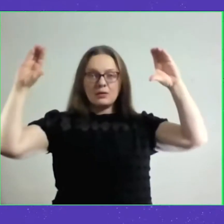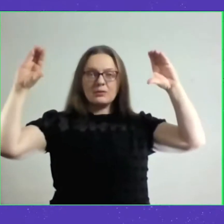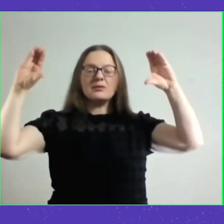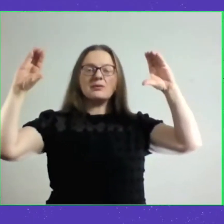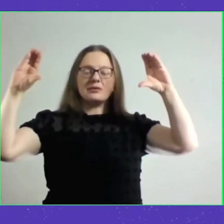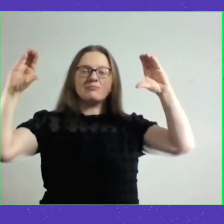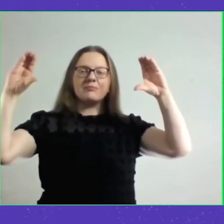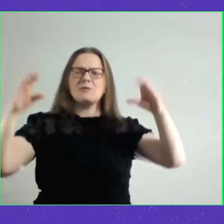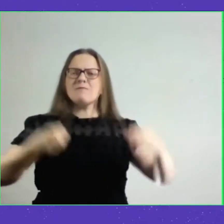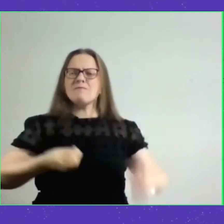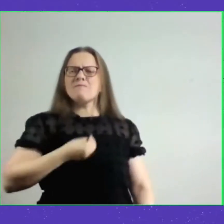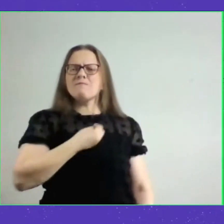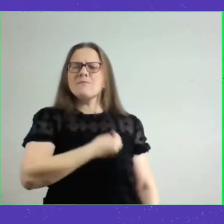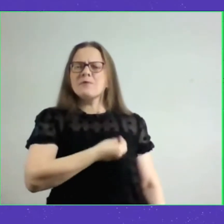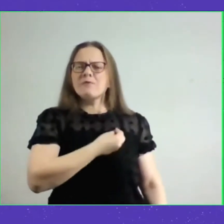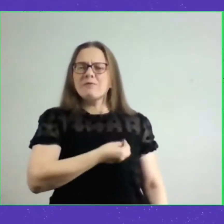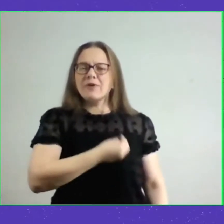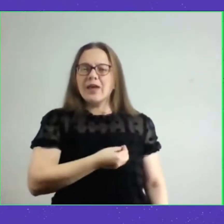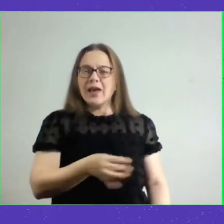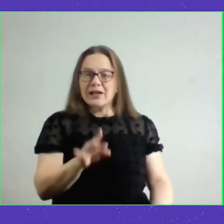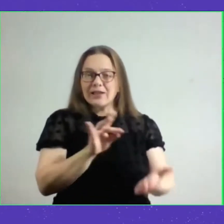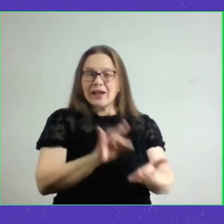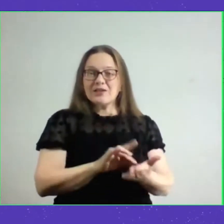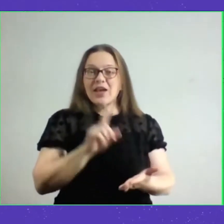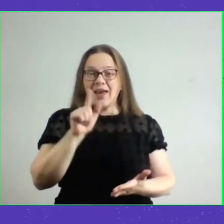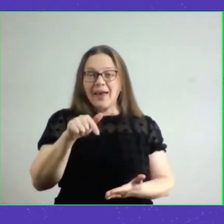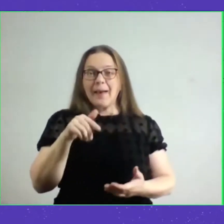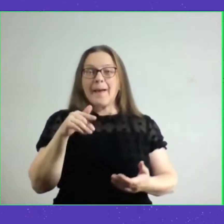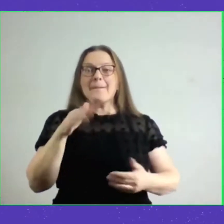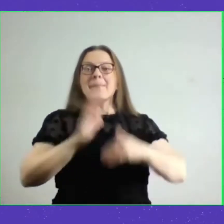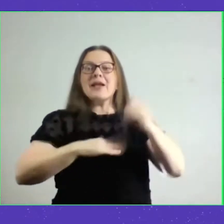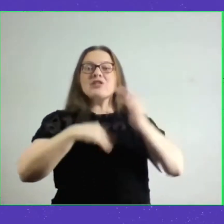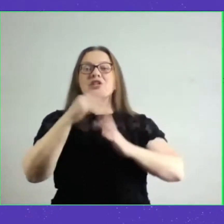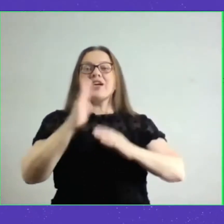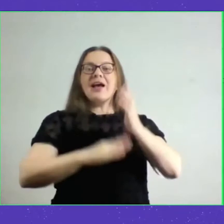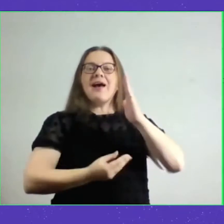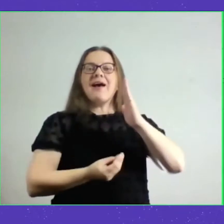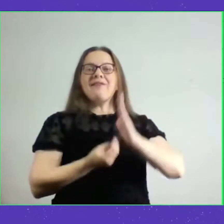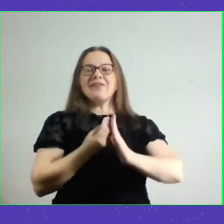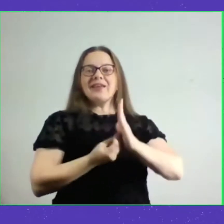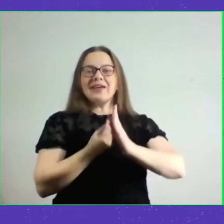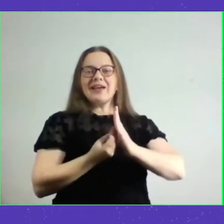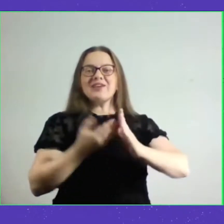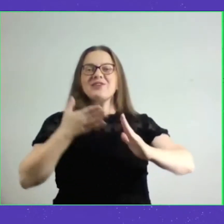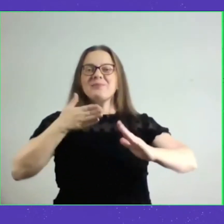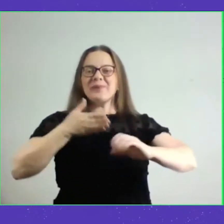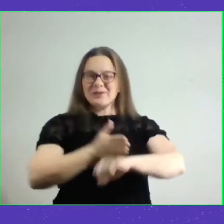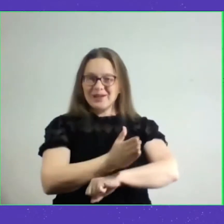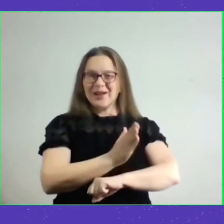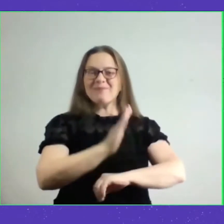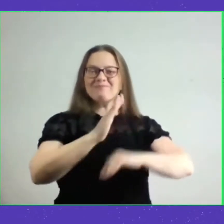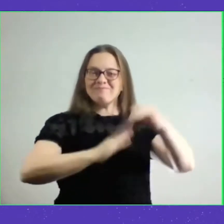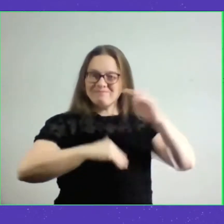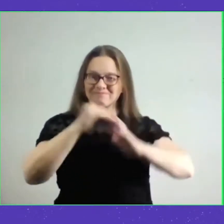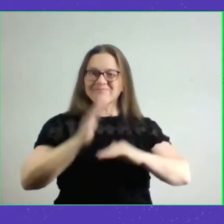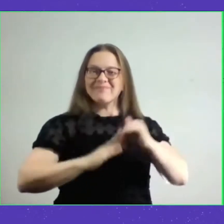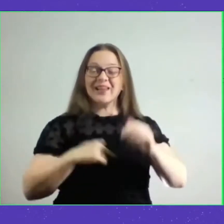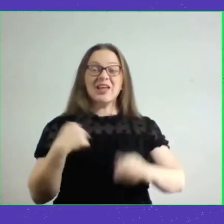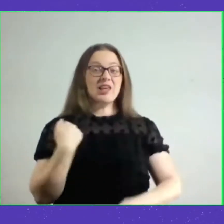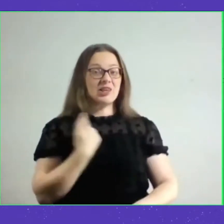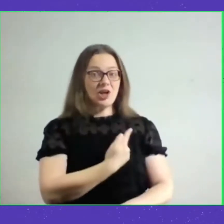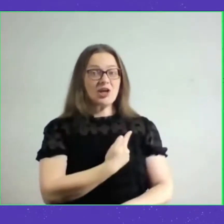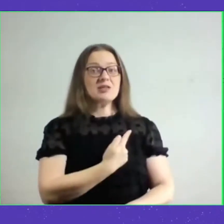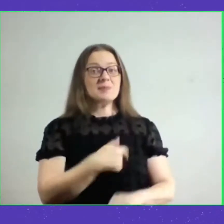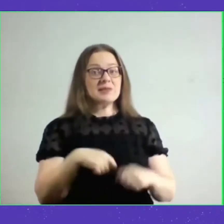é viver a realidade da vida da igreja. Hoje é um ambiente onde nós estamos, que nós precisamos valorizar, né?